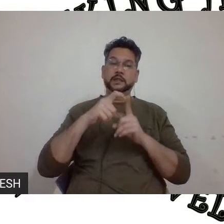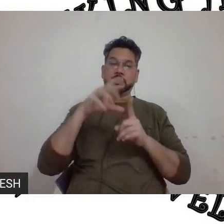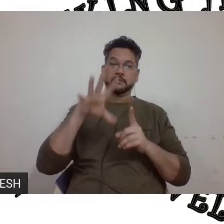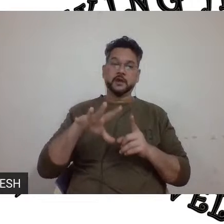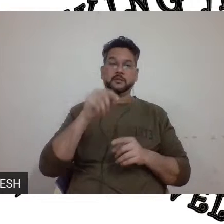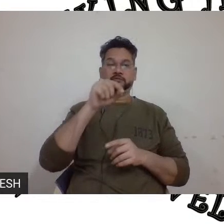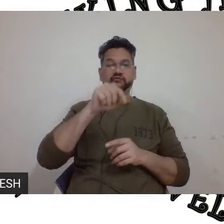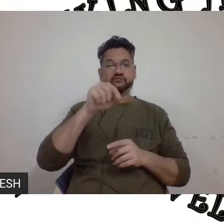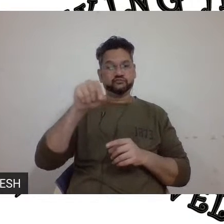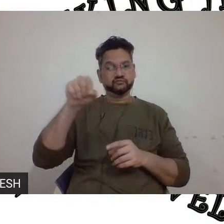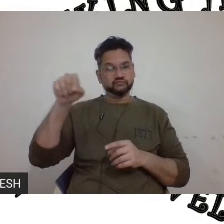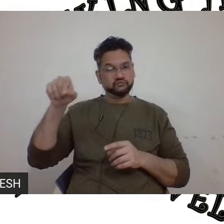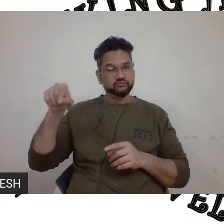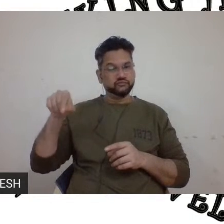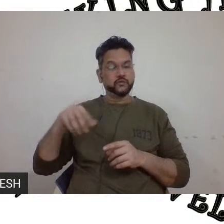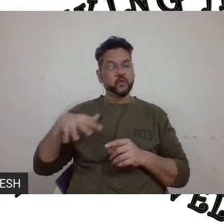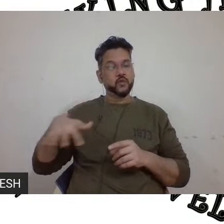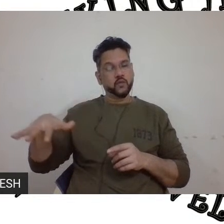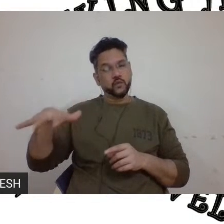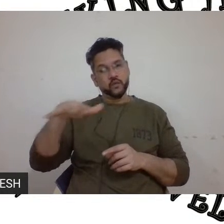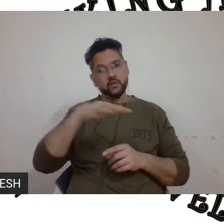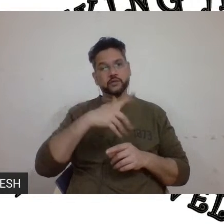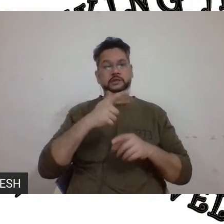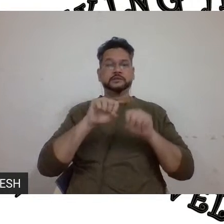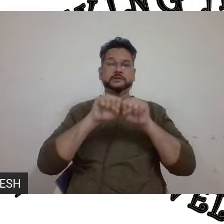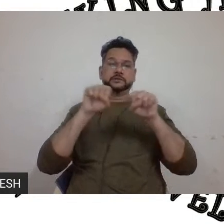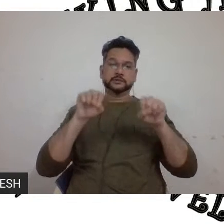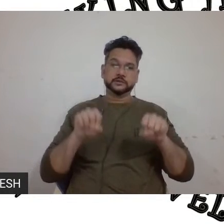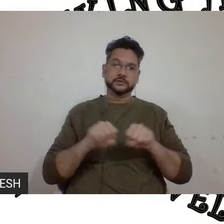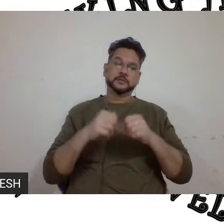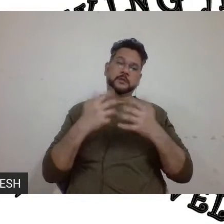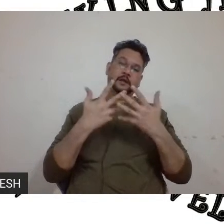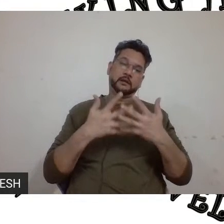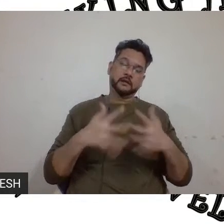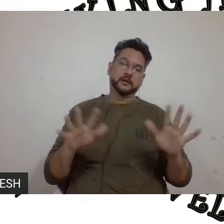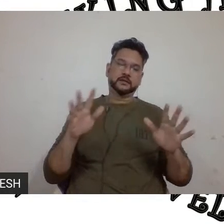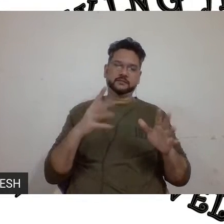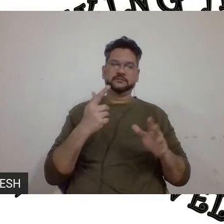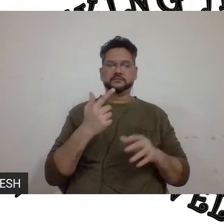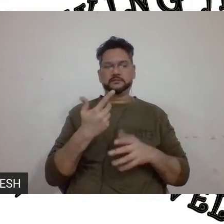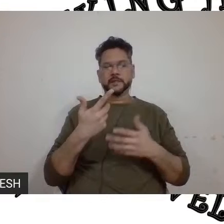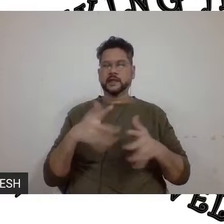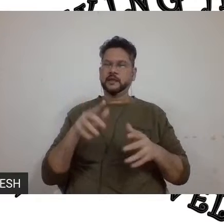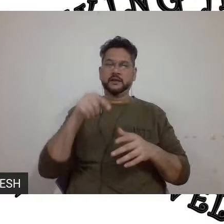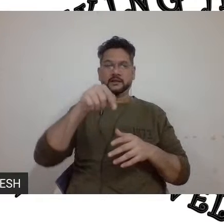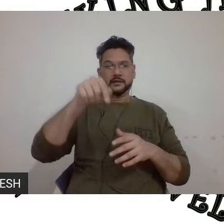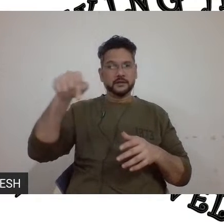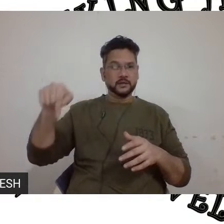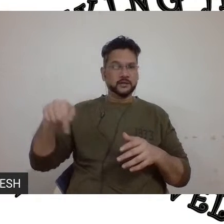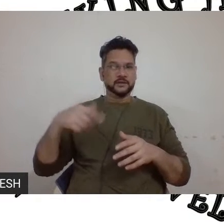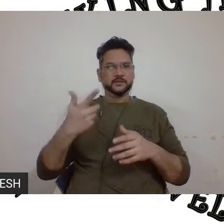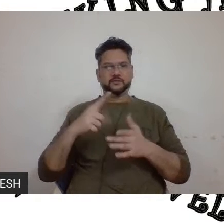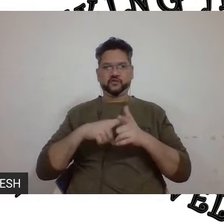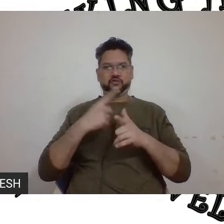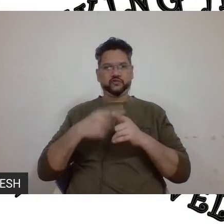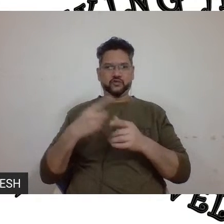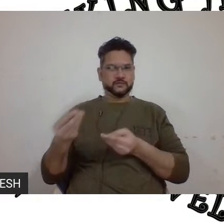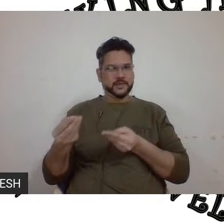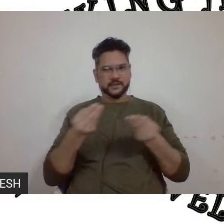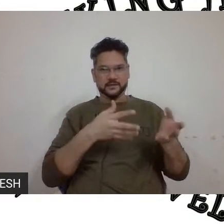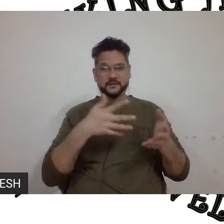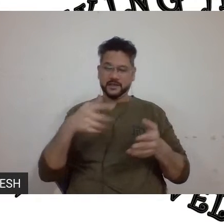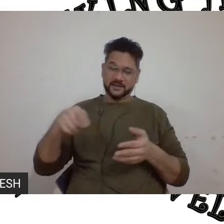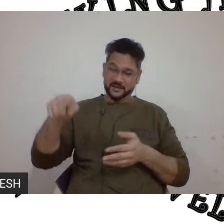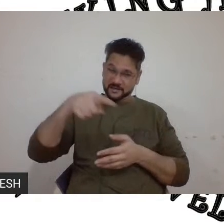हर सिस्टम और हर ऐसे जितनी भी यूनिट्स हैं जो जॉब क्रिएट करती हैं, जॉब प्रोवाइड करती हैं, वो